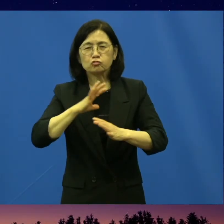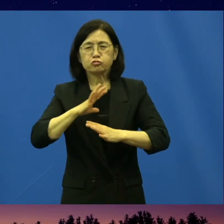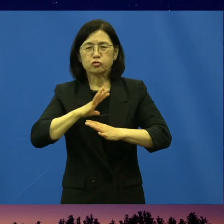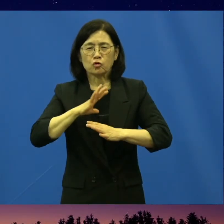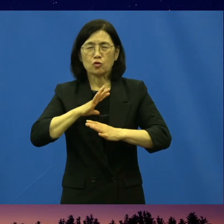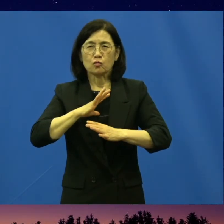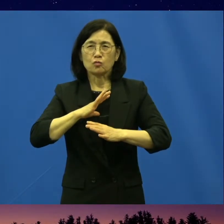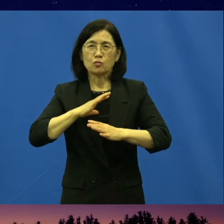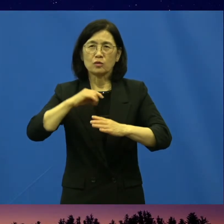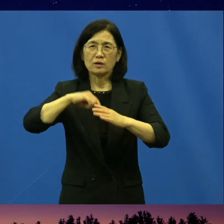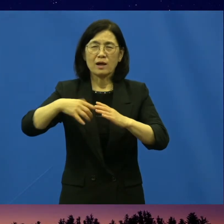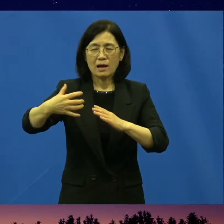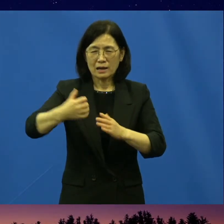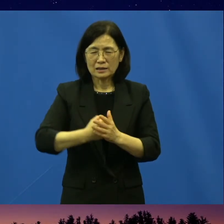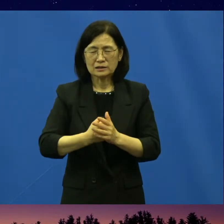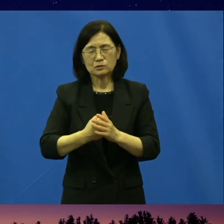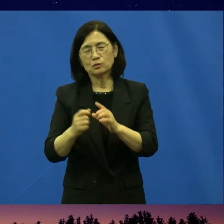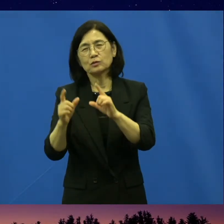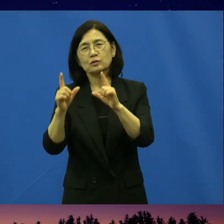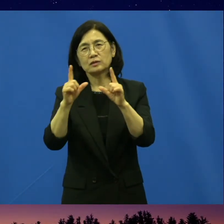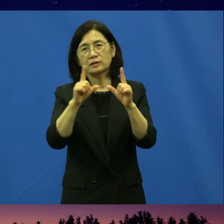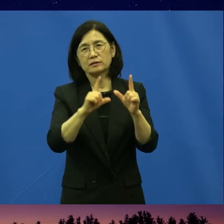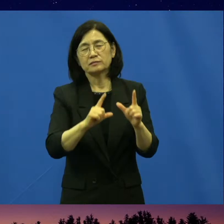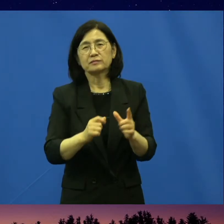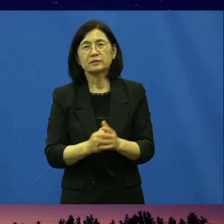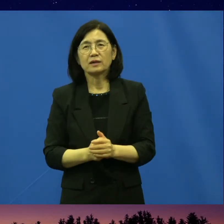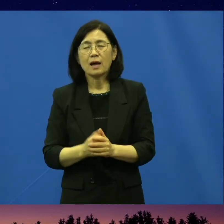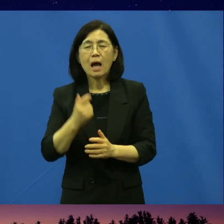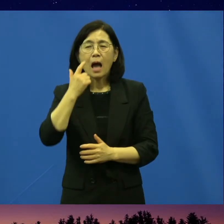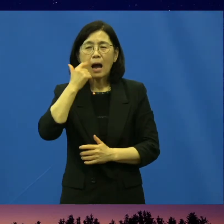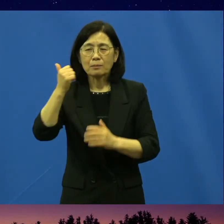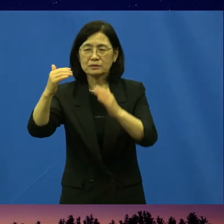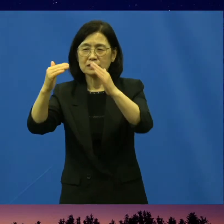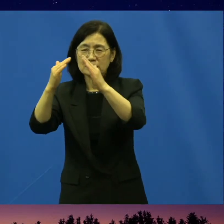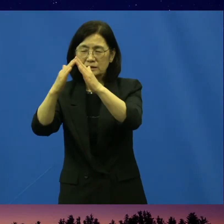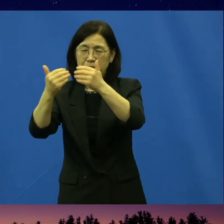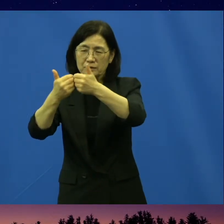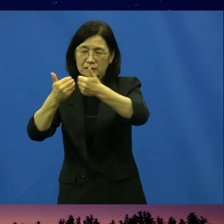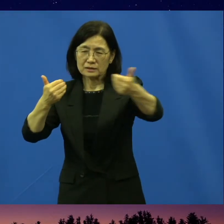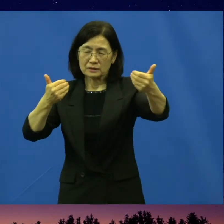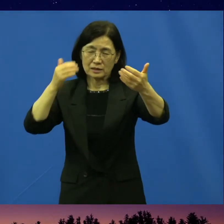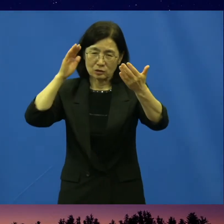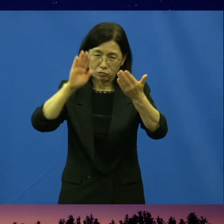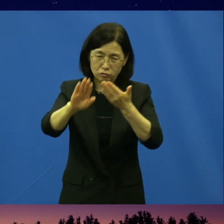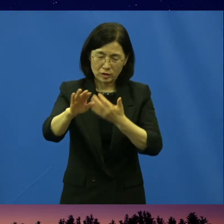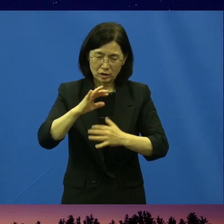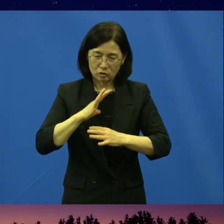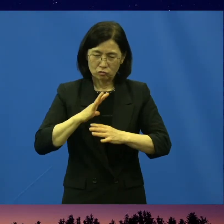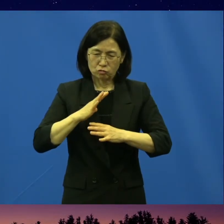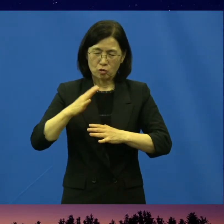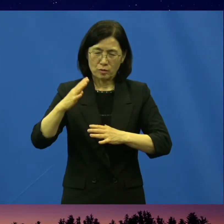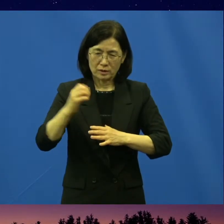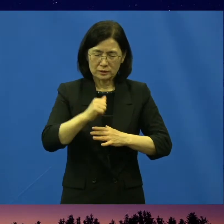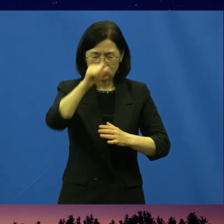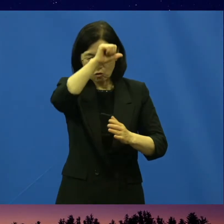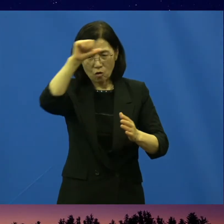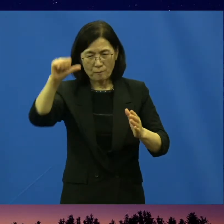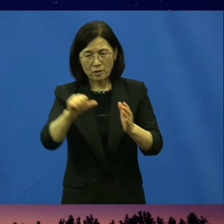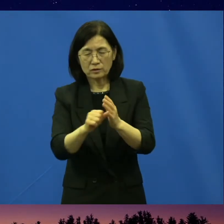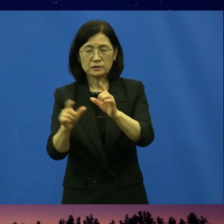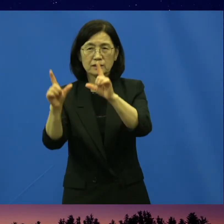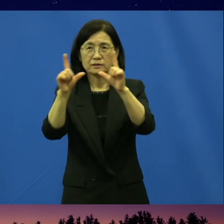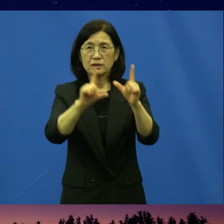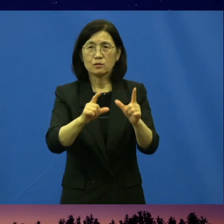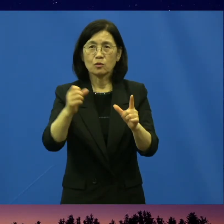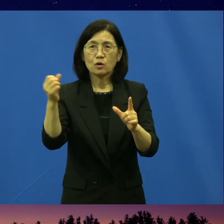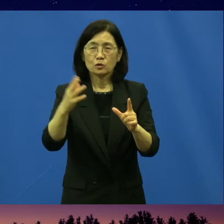그러니까 아버지 집을 떠난 순간부터 두려움과 싸운 것입니다. 그리고 나중에 고향으로 돌아오는 길에도 형 에스와의 마주침